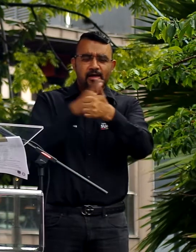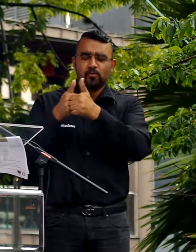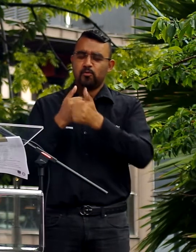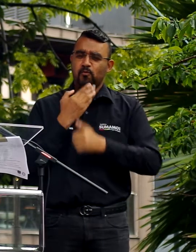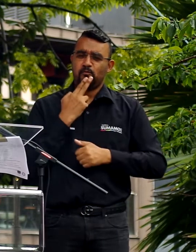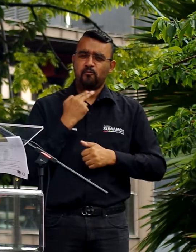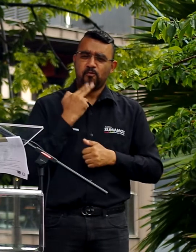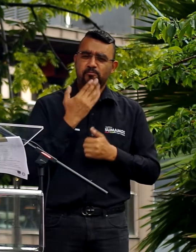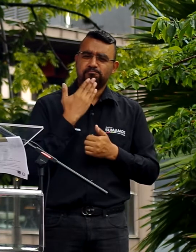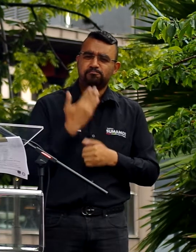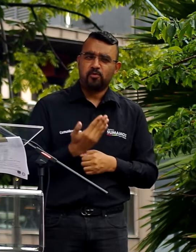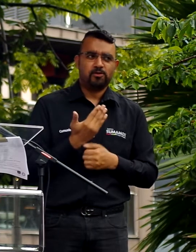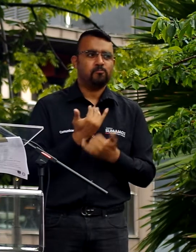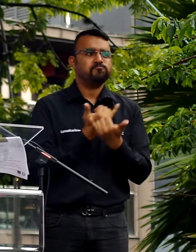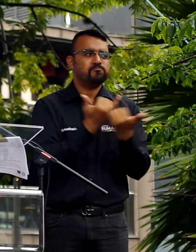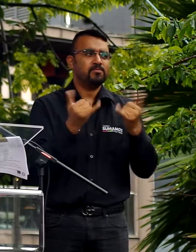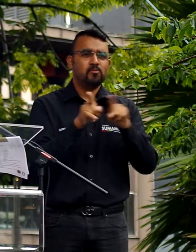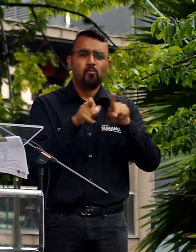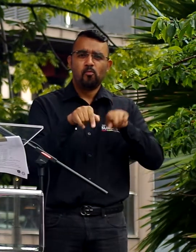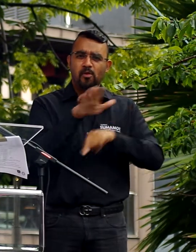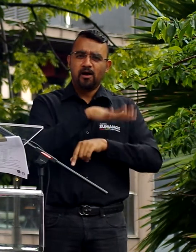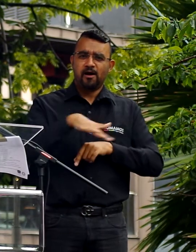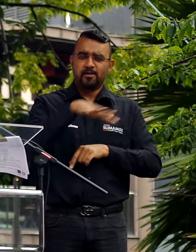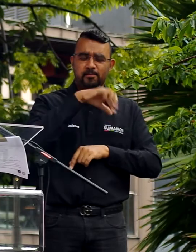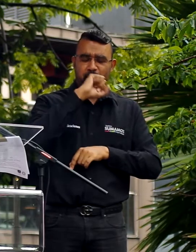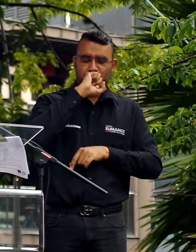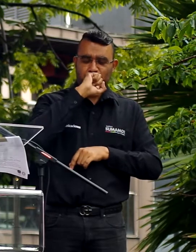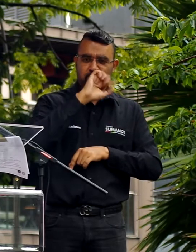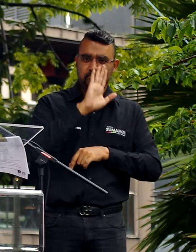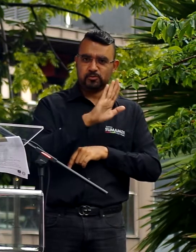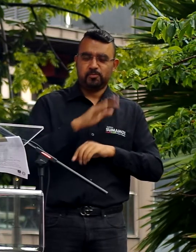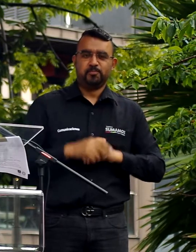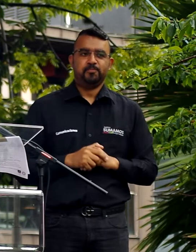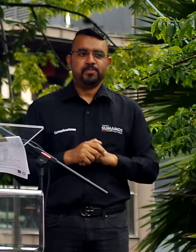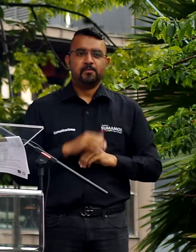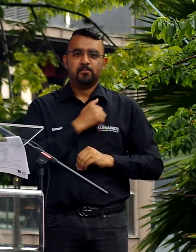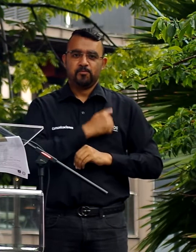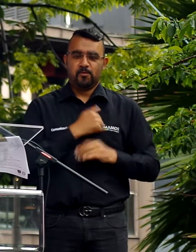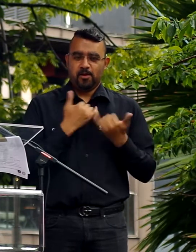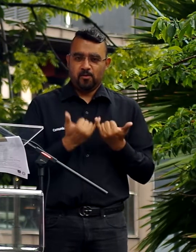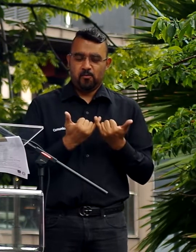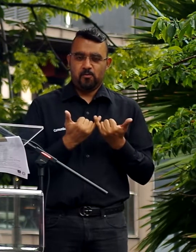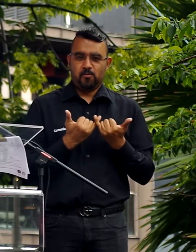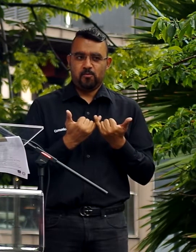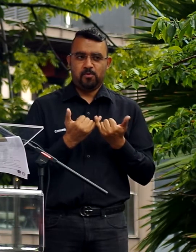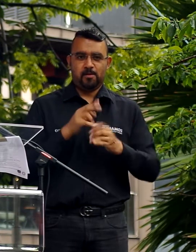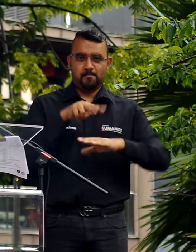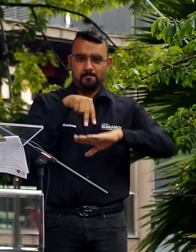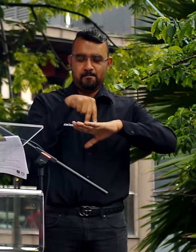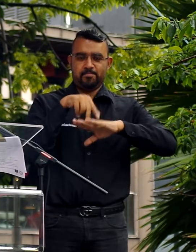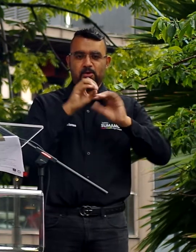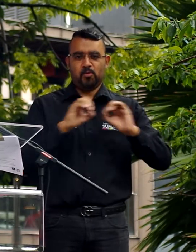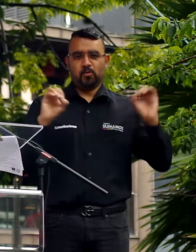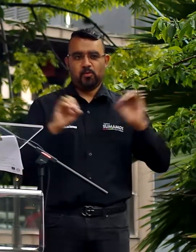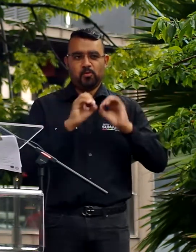sentido de pertenencia por la ciudad señorial. Los invitamos a ponerse de pie y entonar el himno de Envigado.